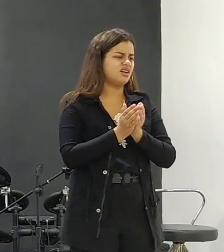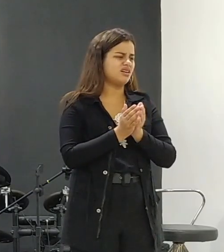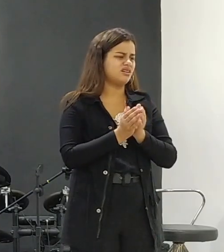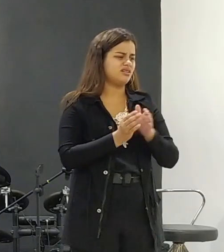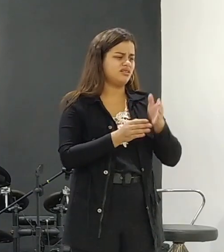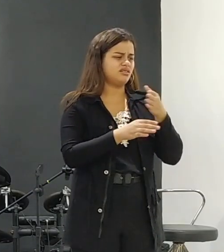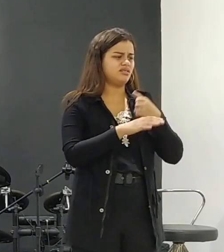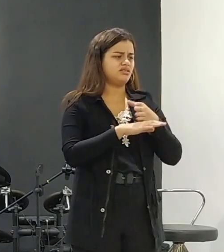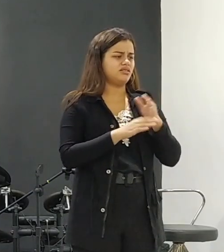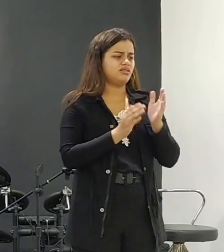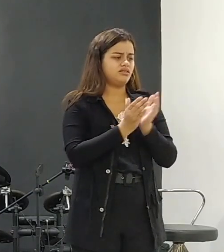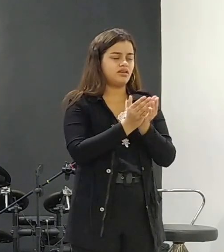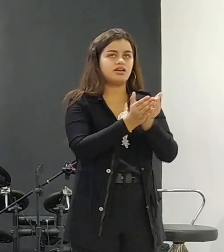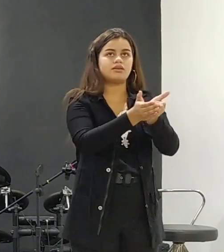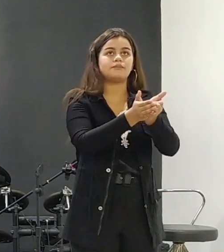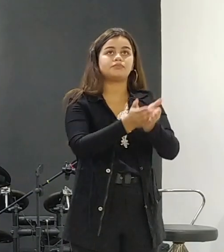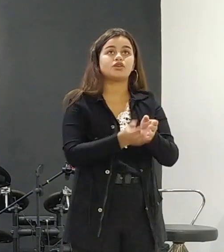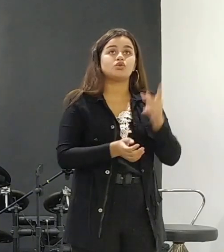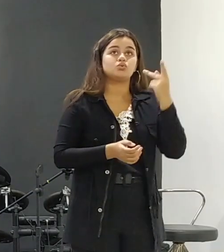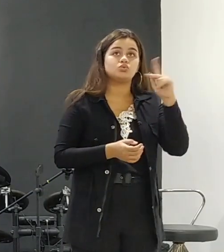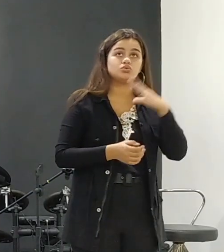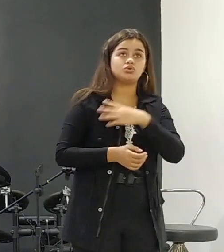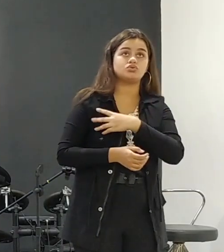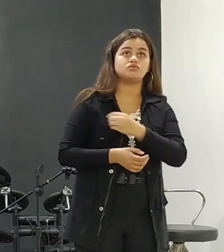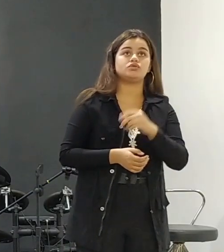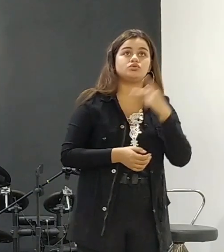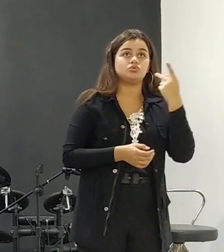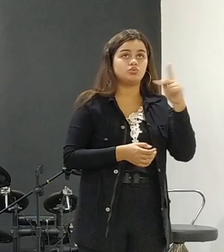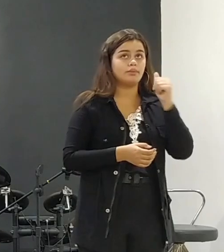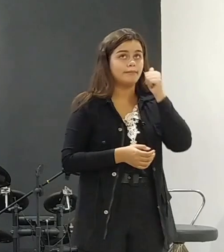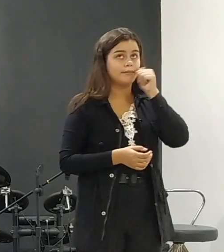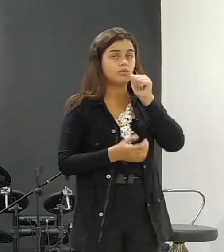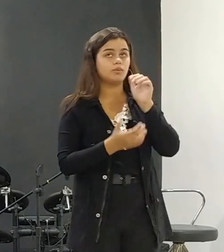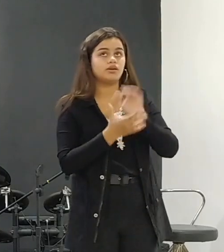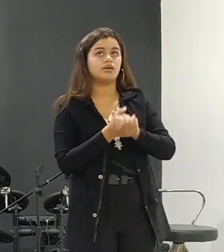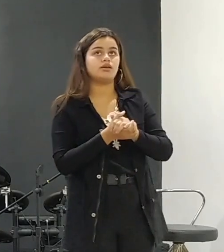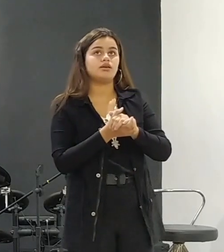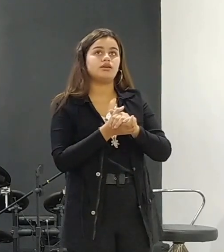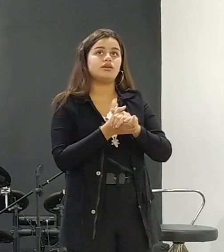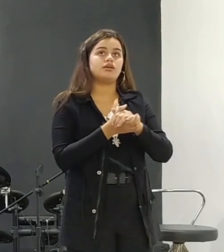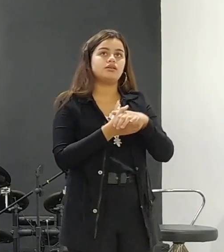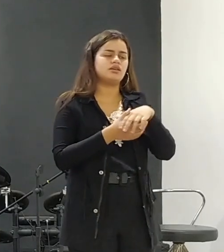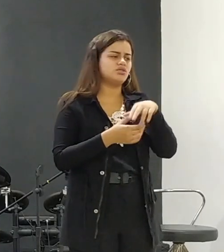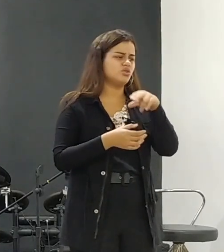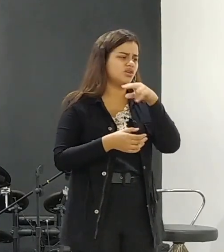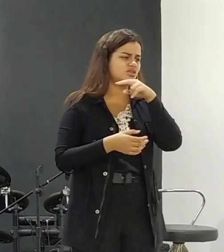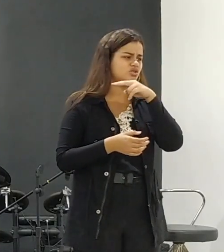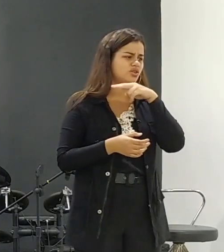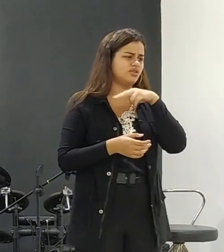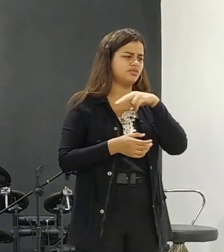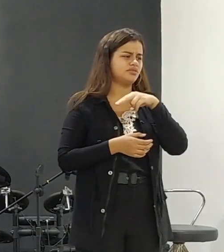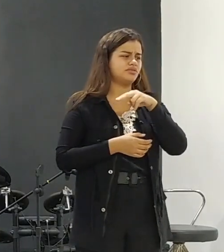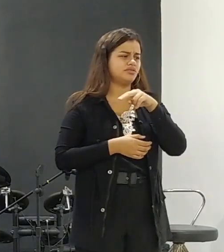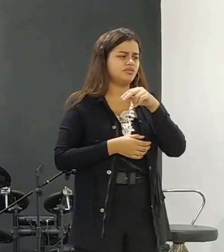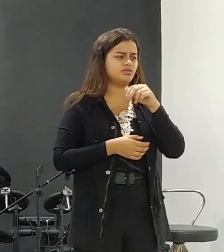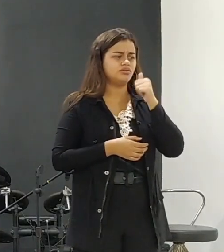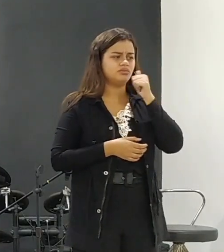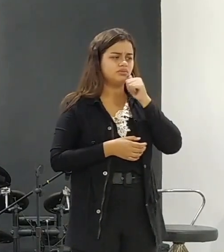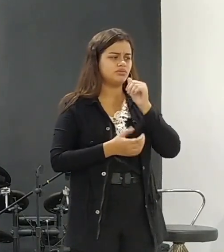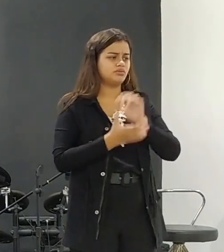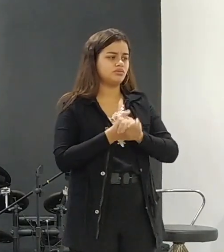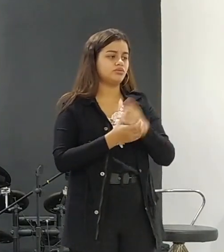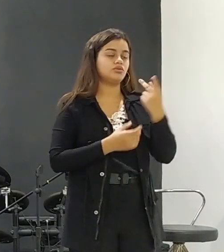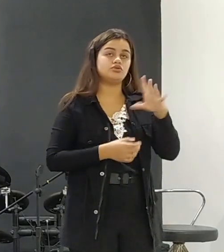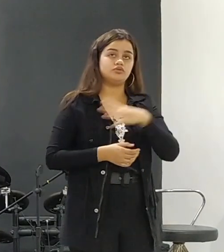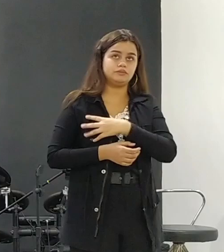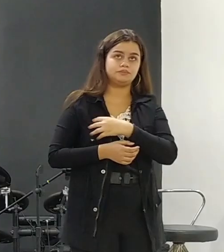na arca, tu e os teus filhos, tua mulher e as mulheres dos teus filhos contigo. Deus manda